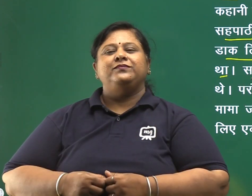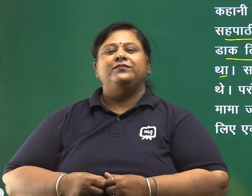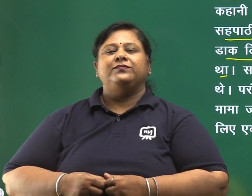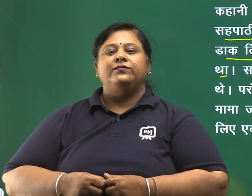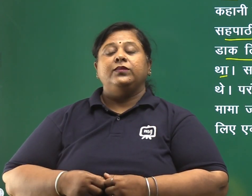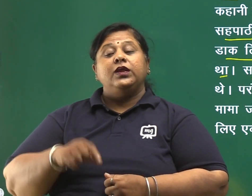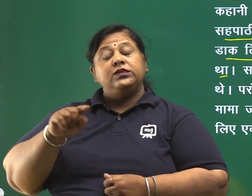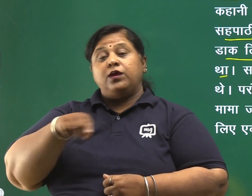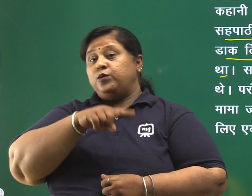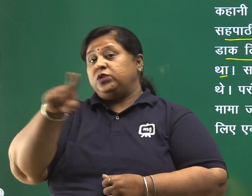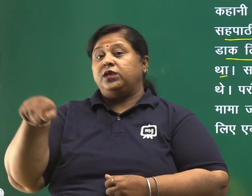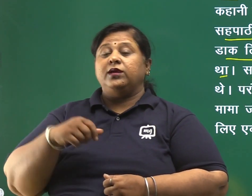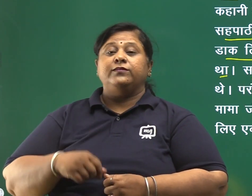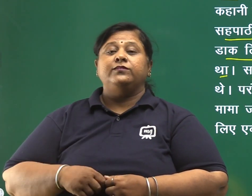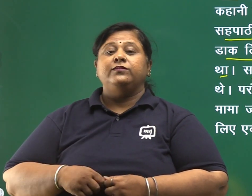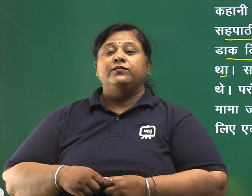सब उसकी